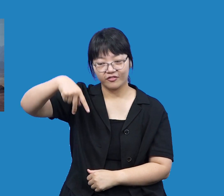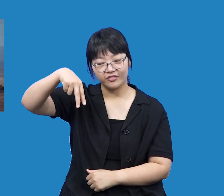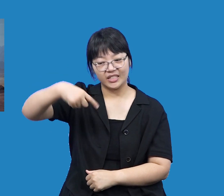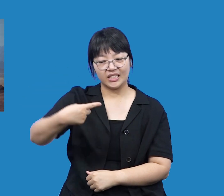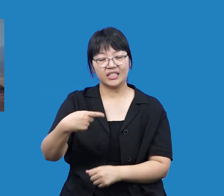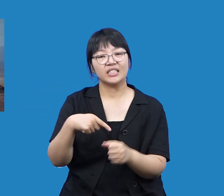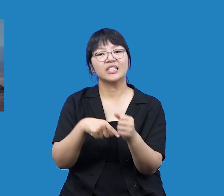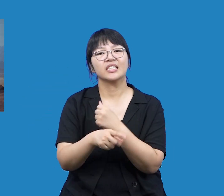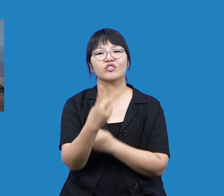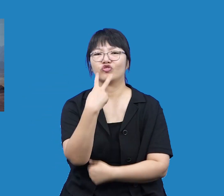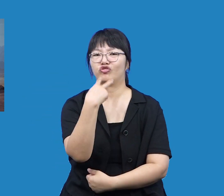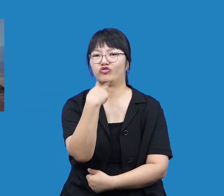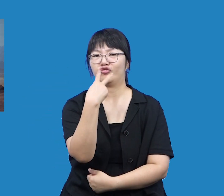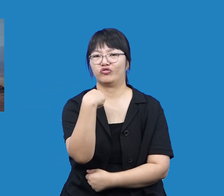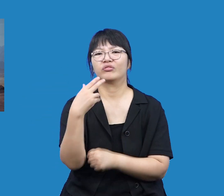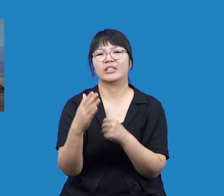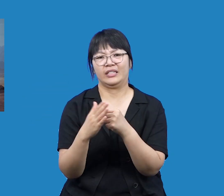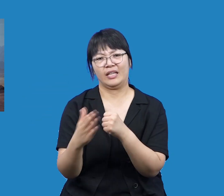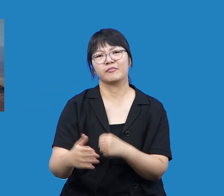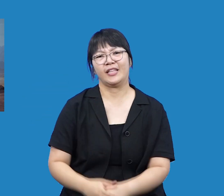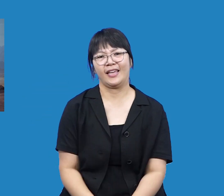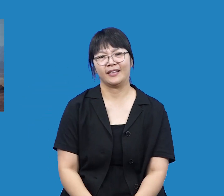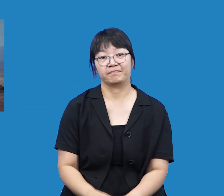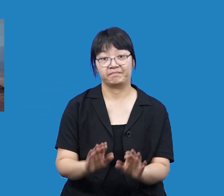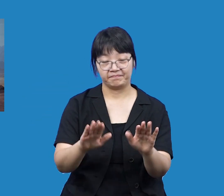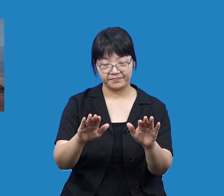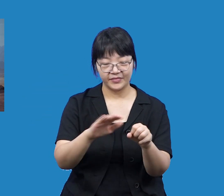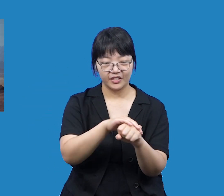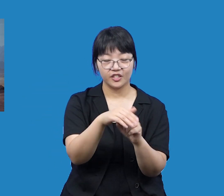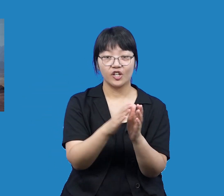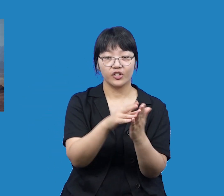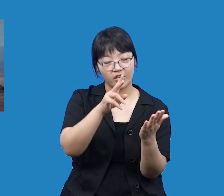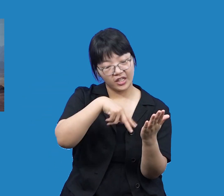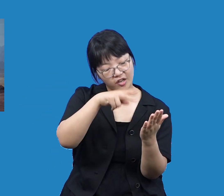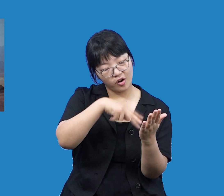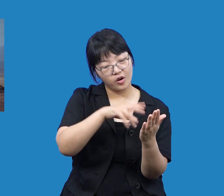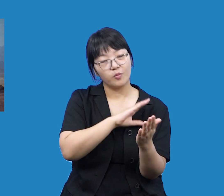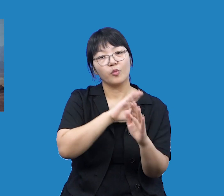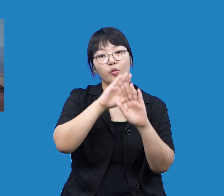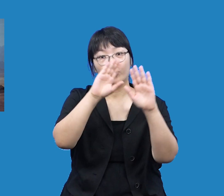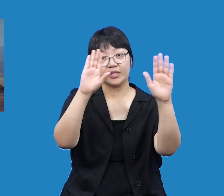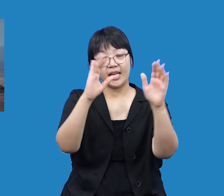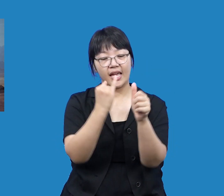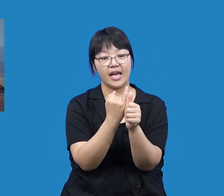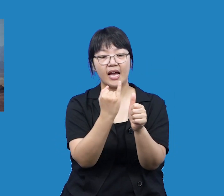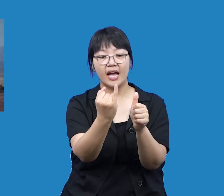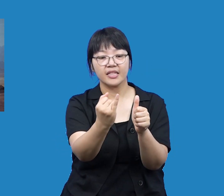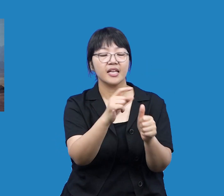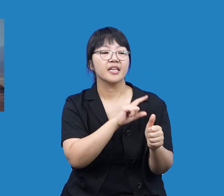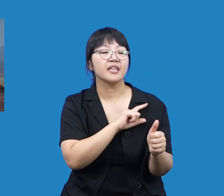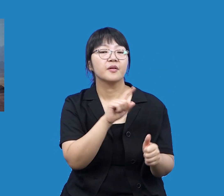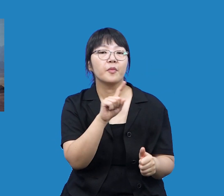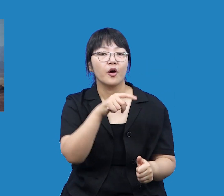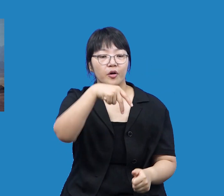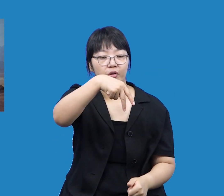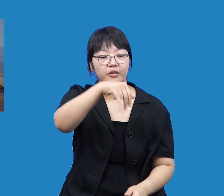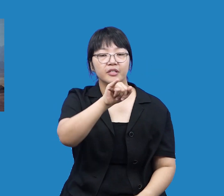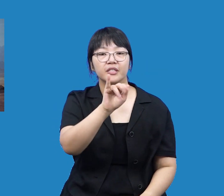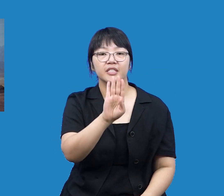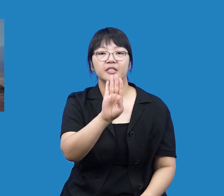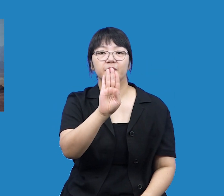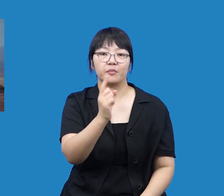보면 모세의 아내의 이름이 십보라였다라는 것을 우리가 만나게 될 것입니다.